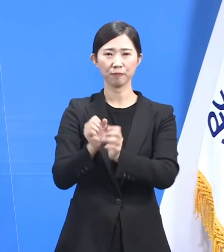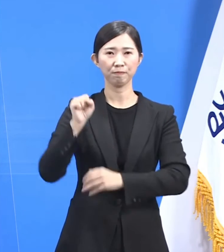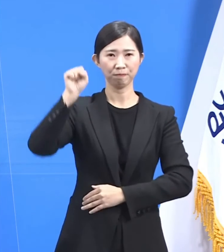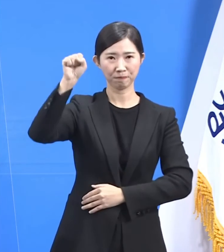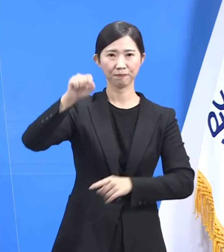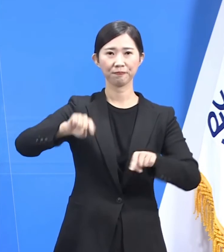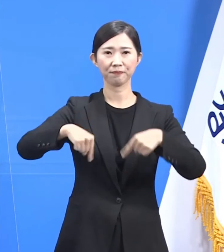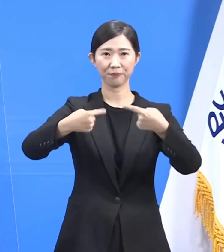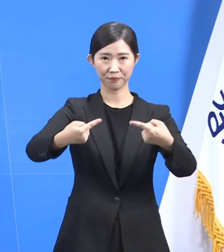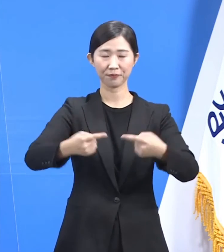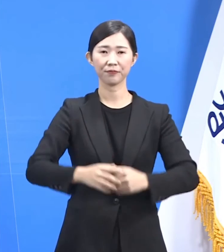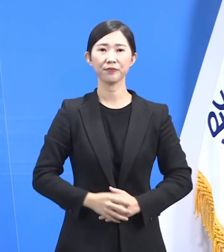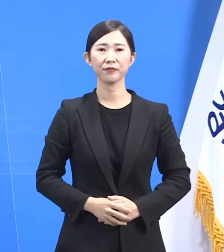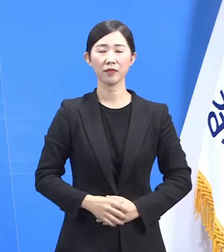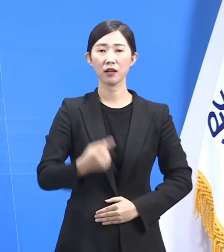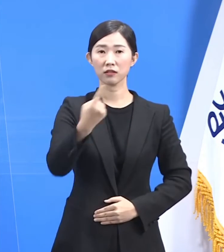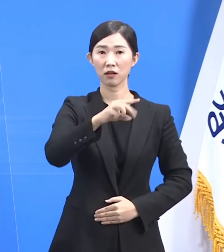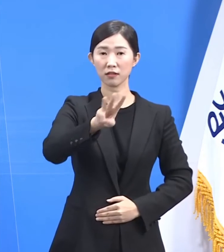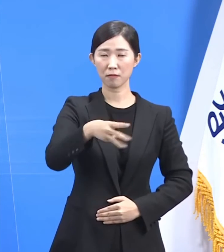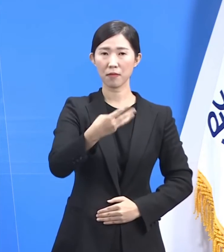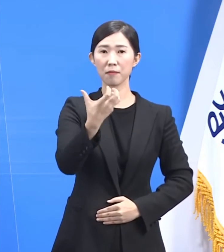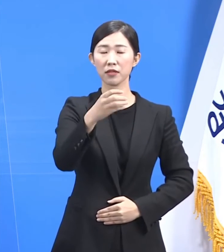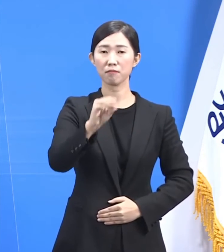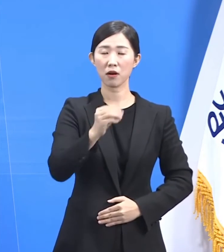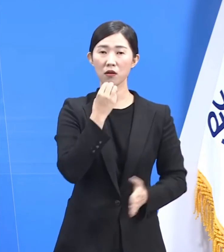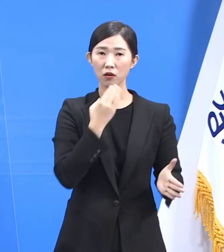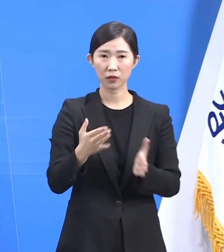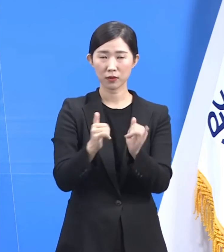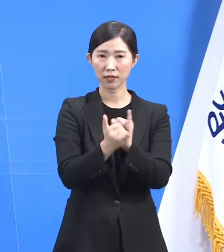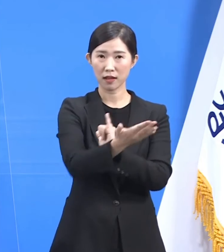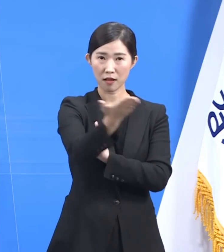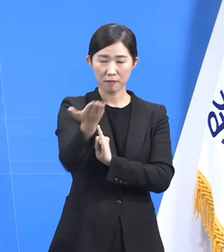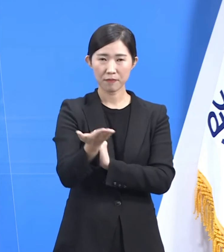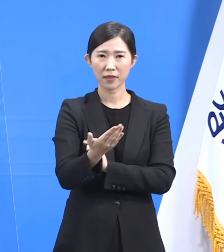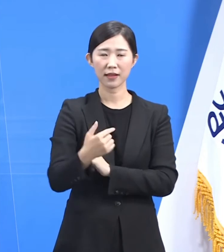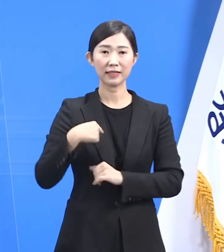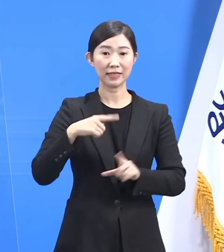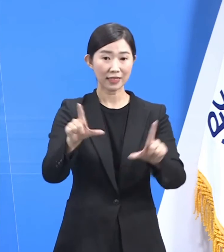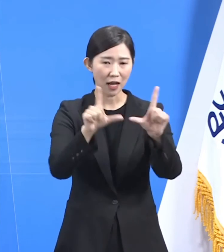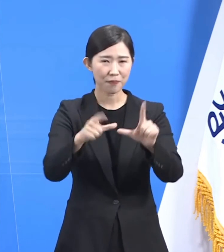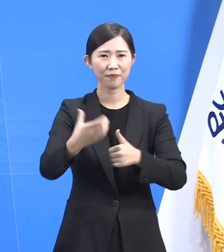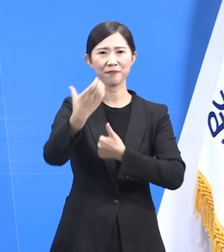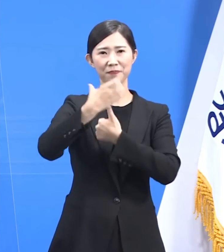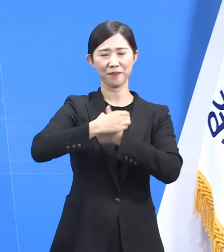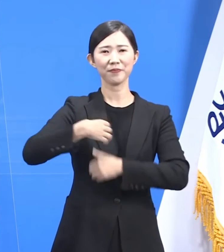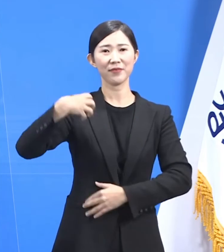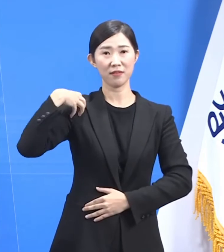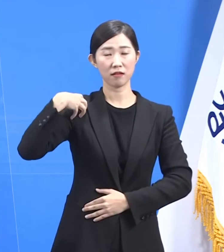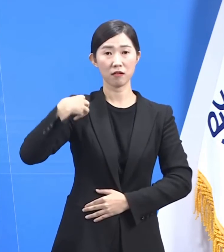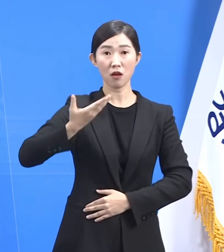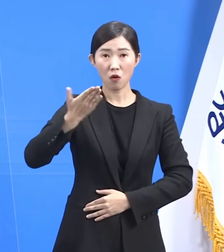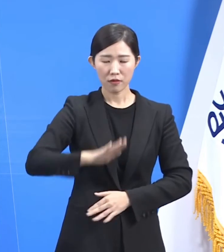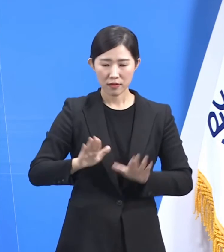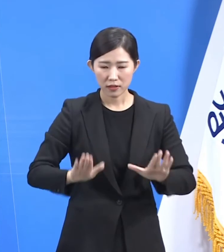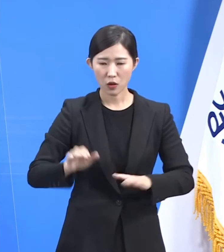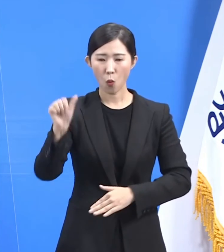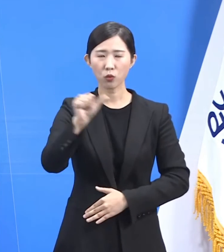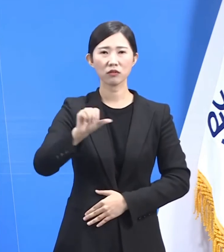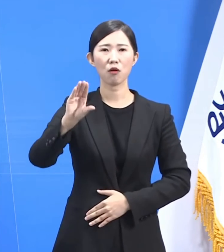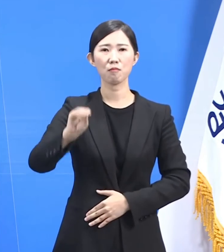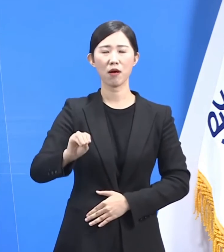합니다. 1380만 우리 도민의 삶을 책임지는 자리에서 5천만 국민의 삶을 책임지는